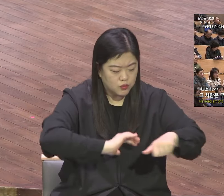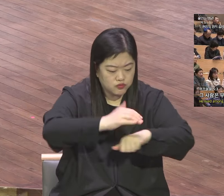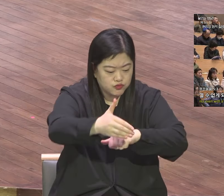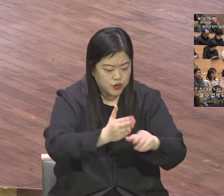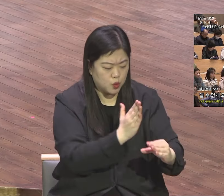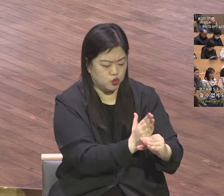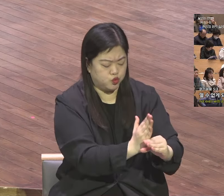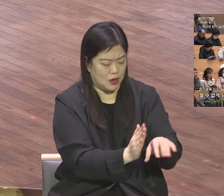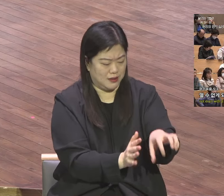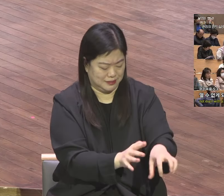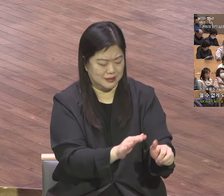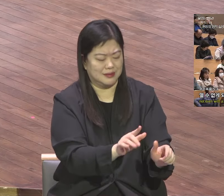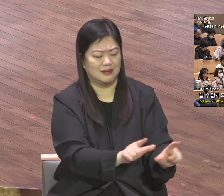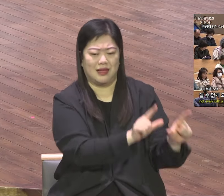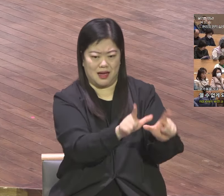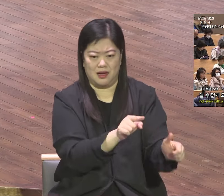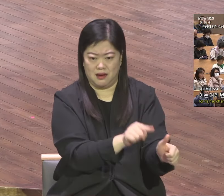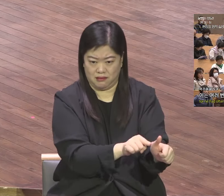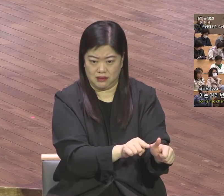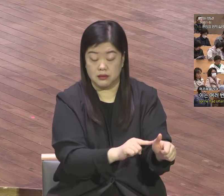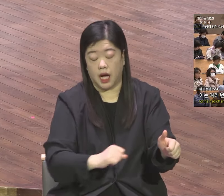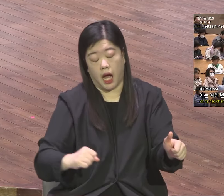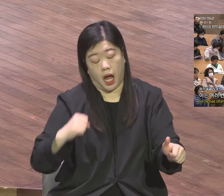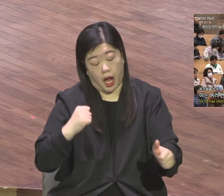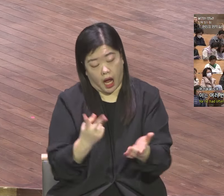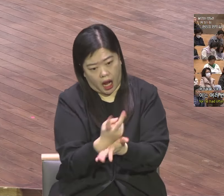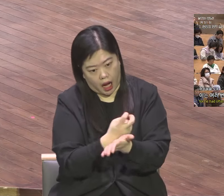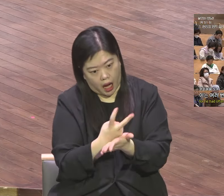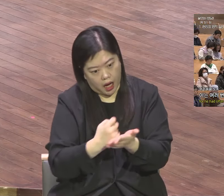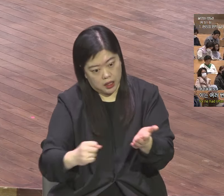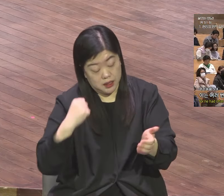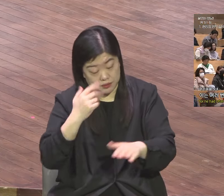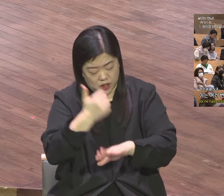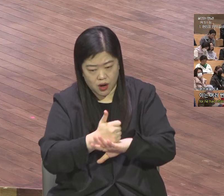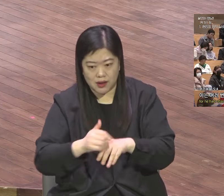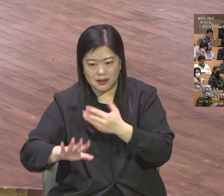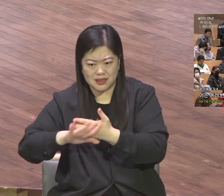그를 쇠사슬로도 멜 수 없게 되었으니 이는 여러 번